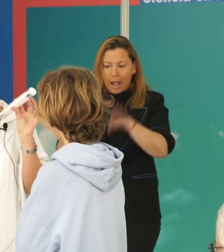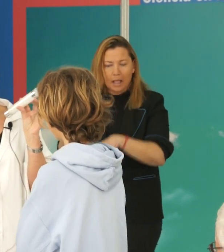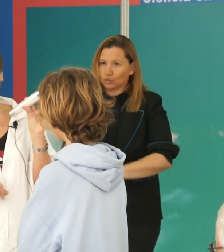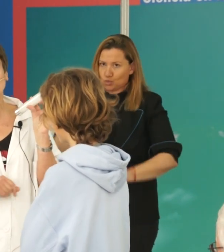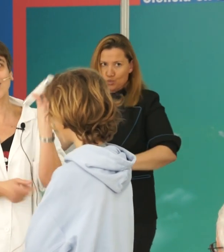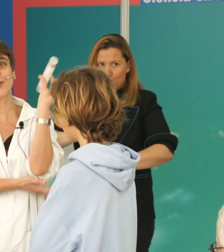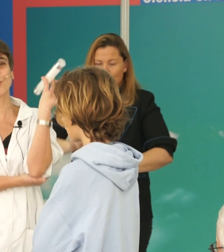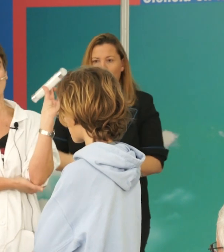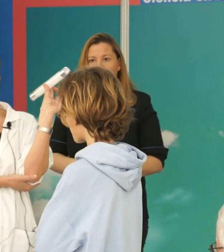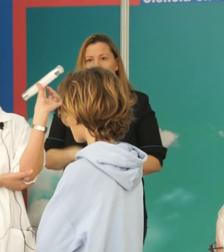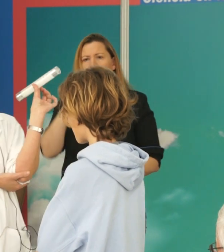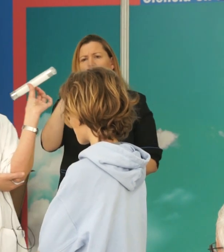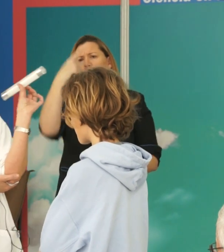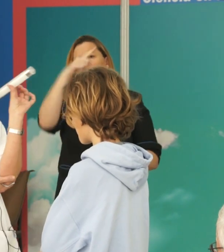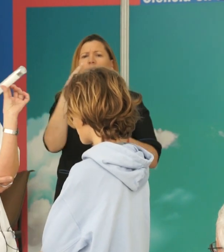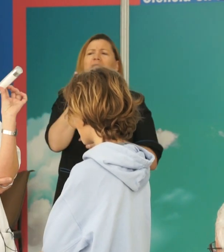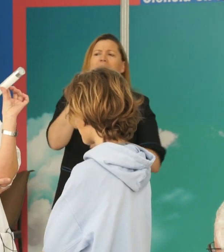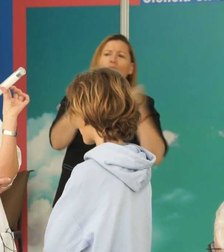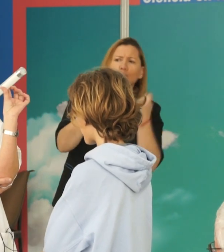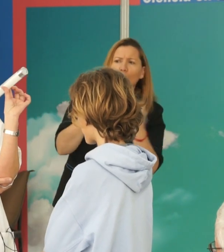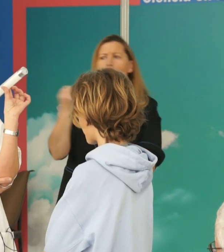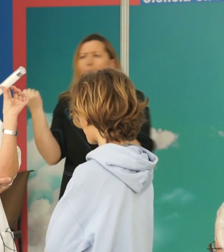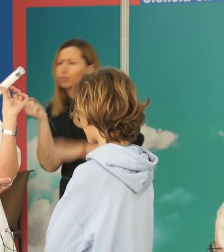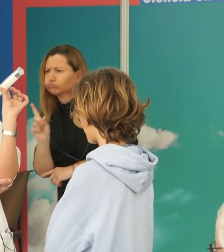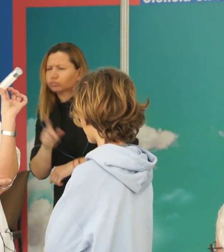¿Cómo averiguamos si es conductor o no? No